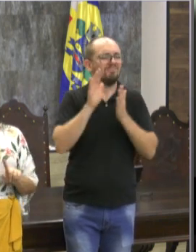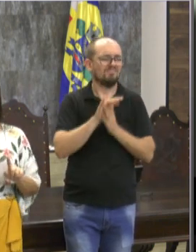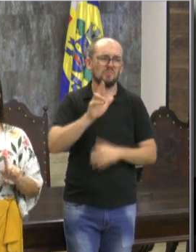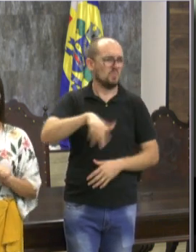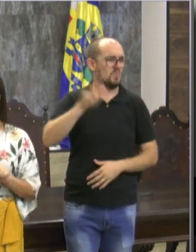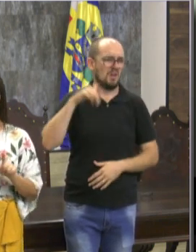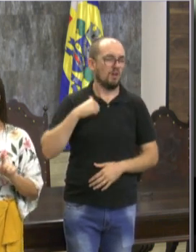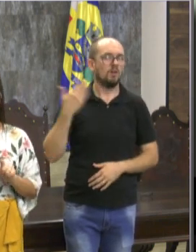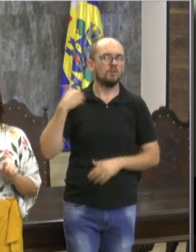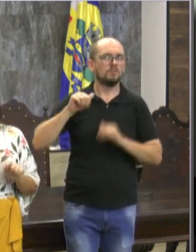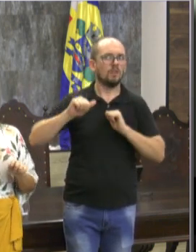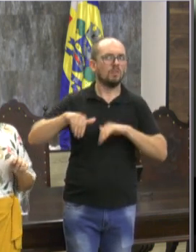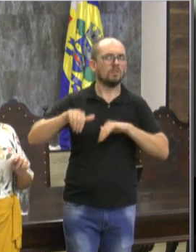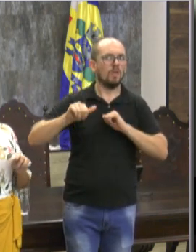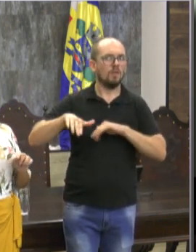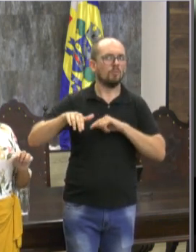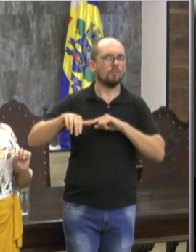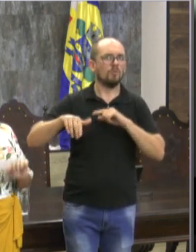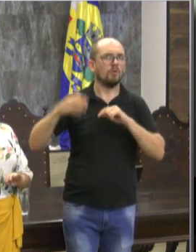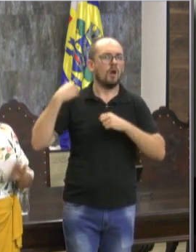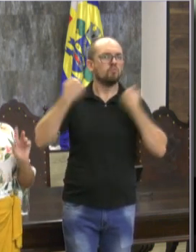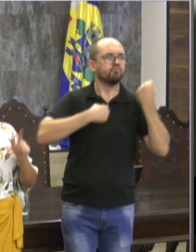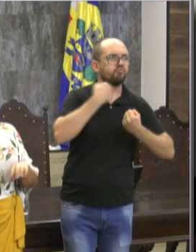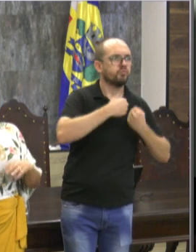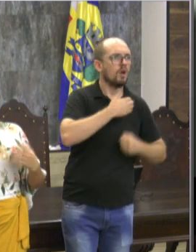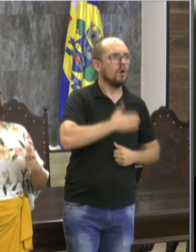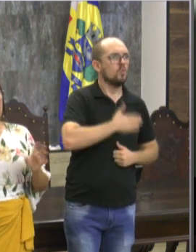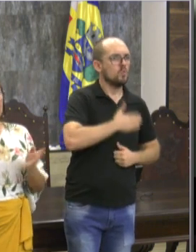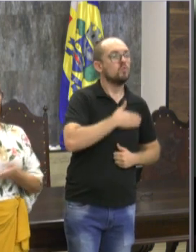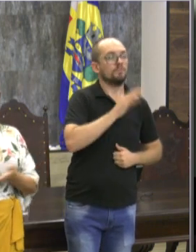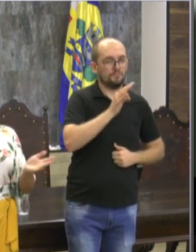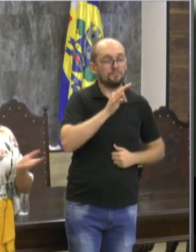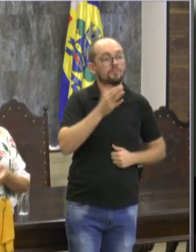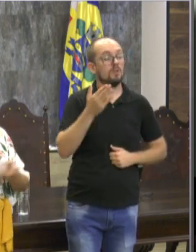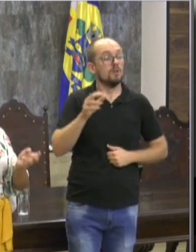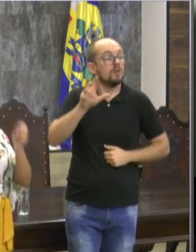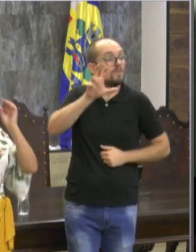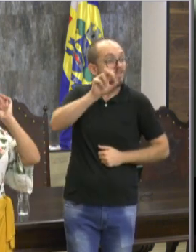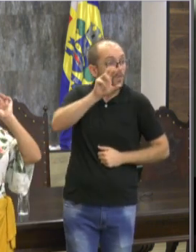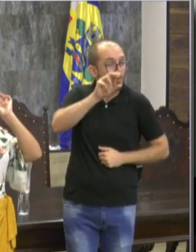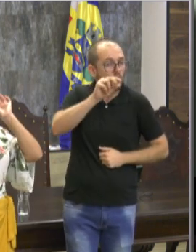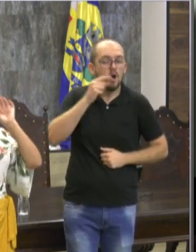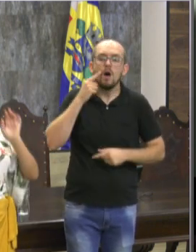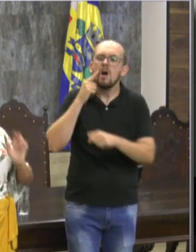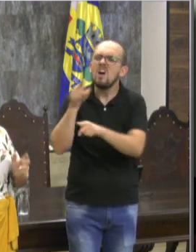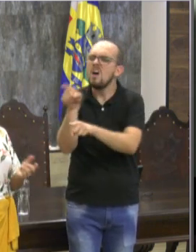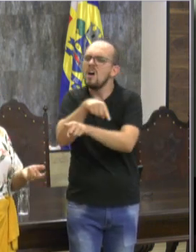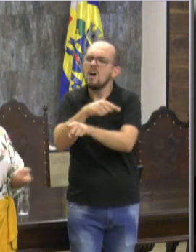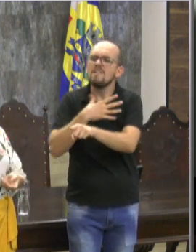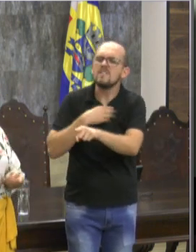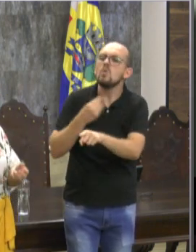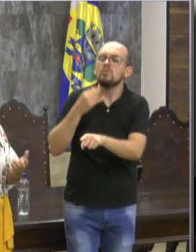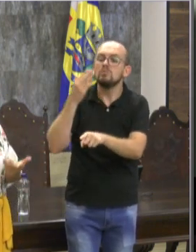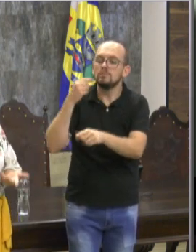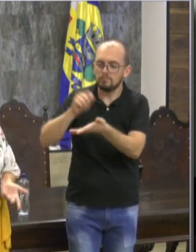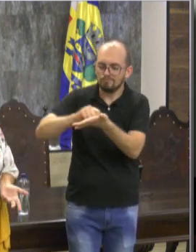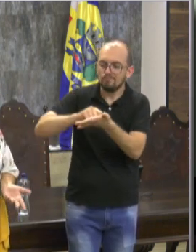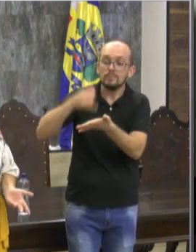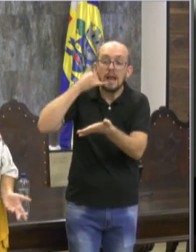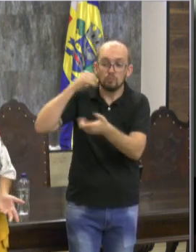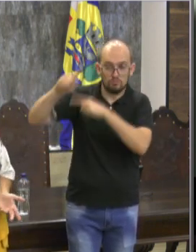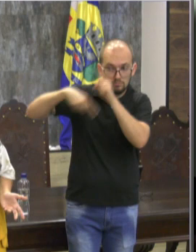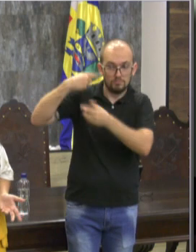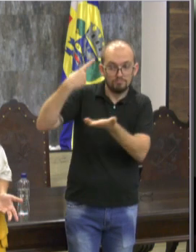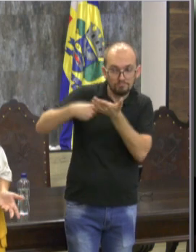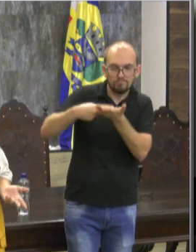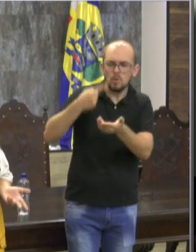em agosto, se eu não me engano, né? E a avó do Henrique, as famílias trocaram o telefone porque perceberam como as crianças estavam conversando em